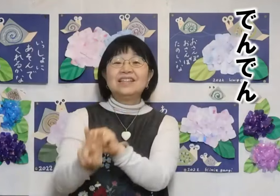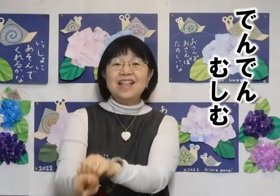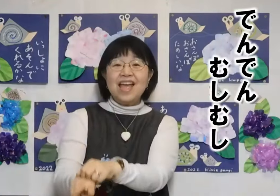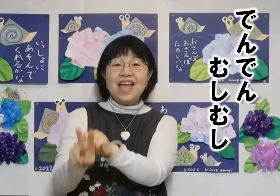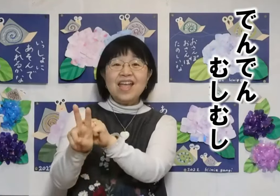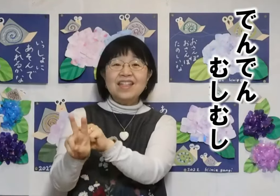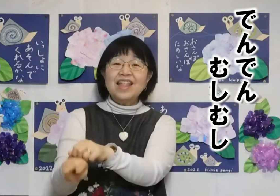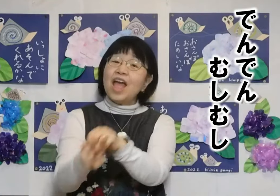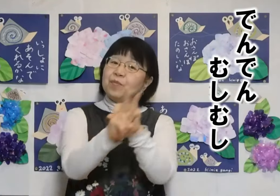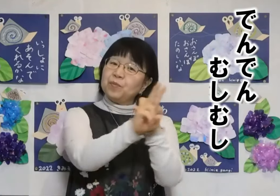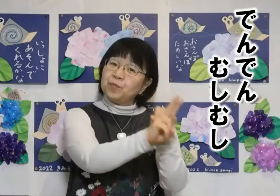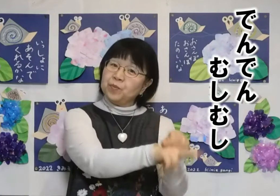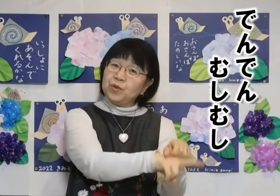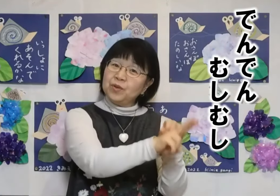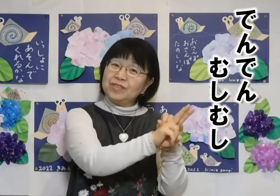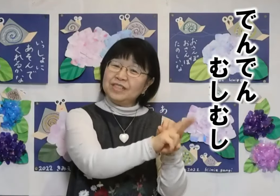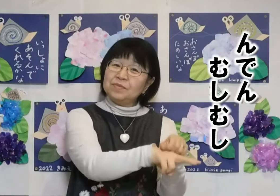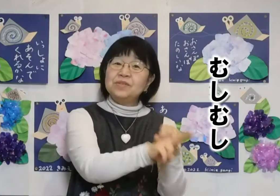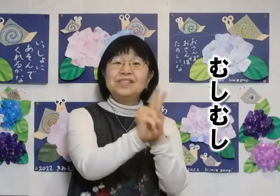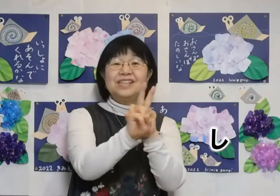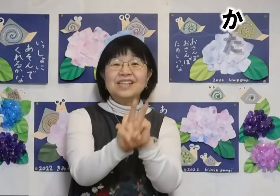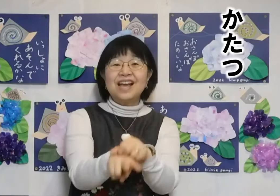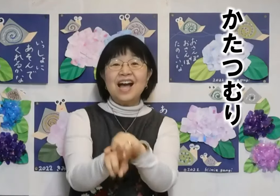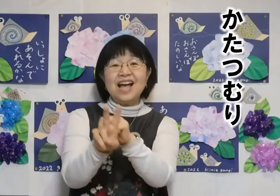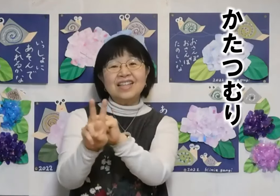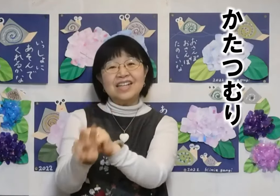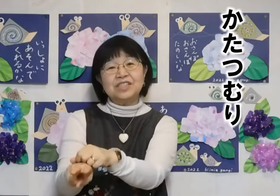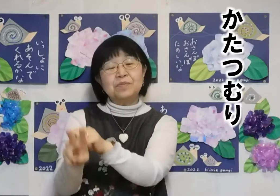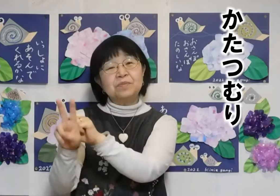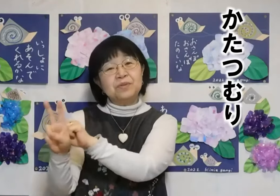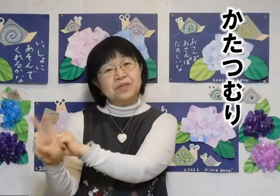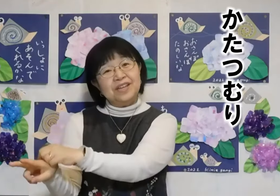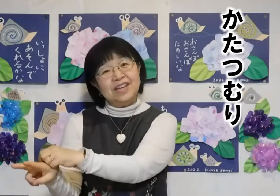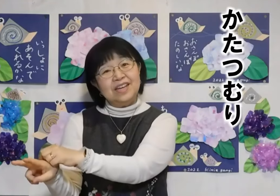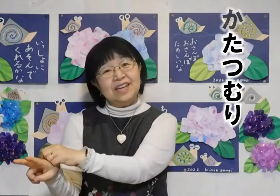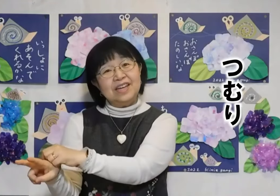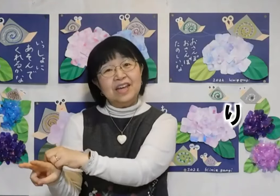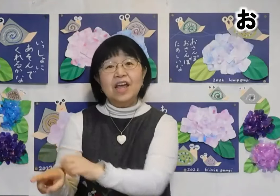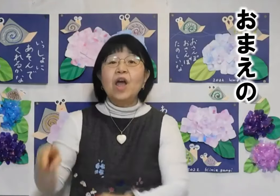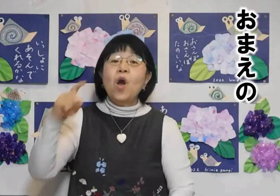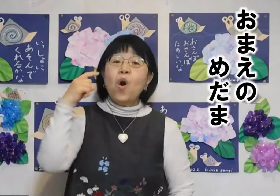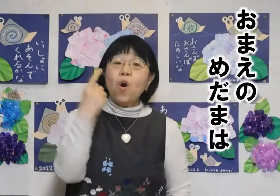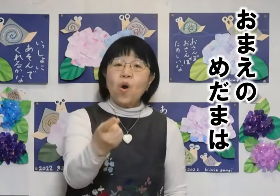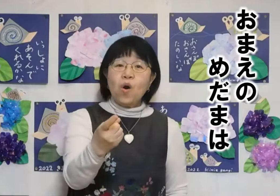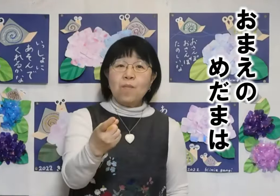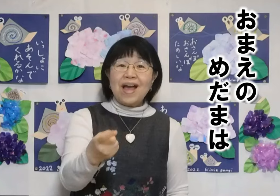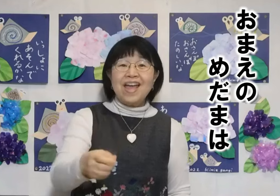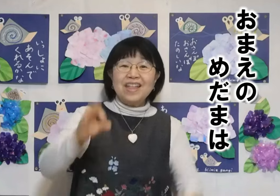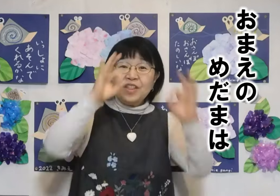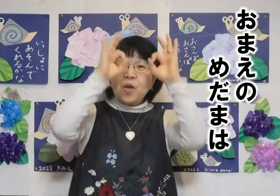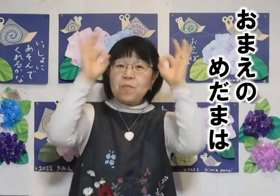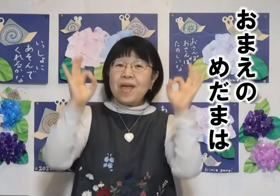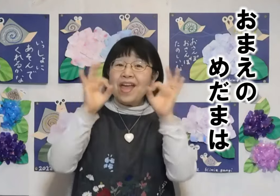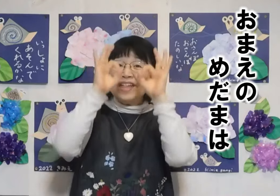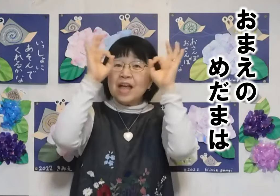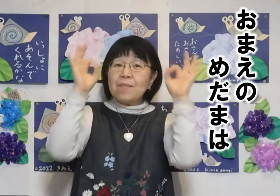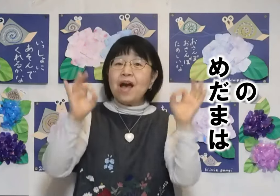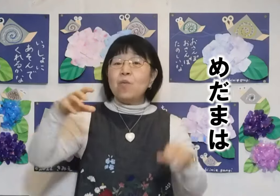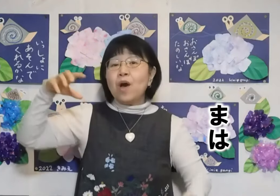でんでんむしむしカタツムリ、お前の目玉は